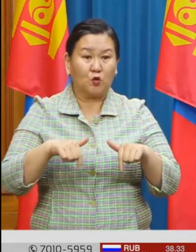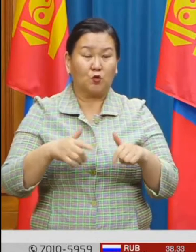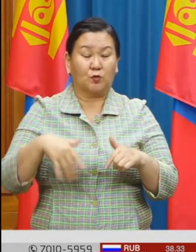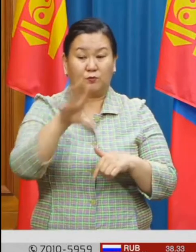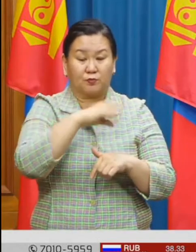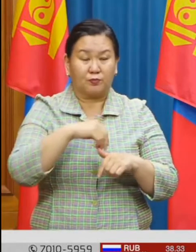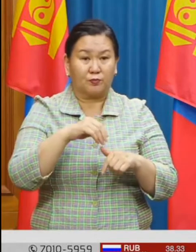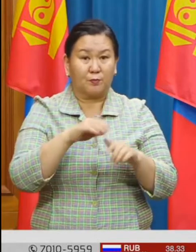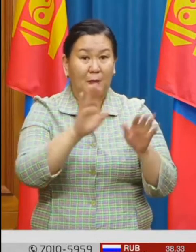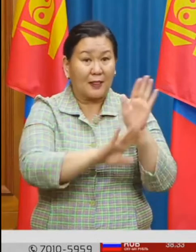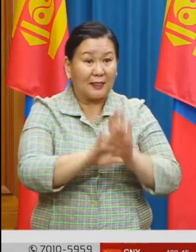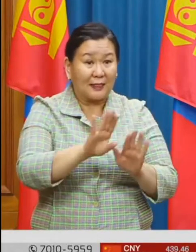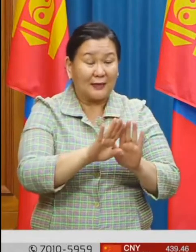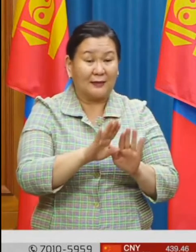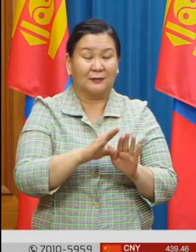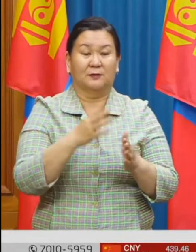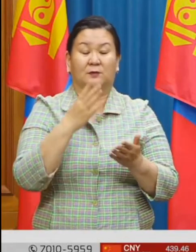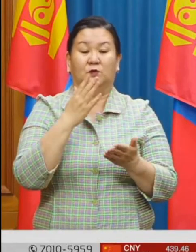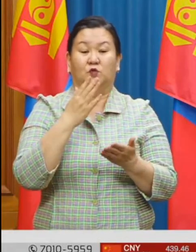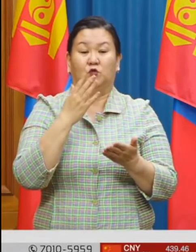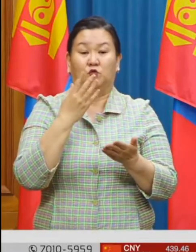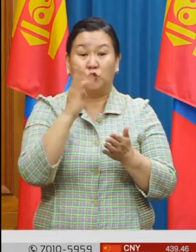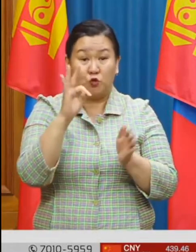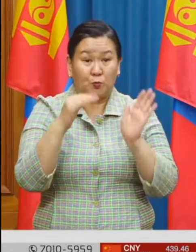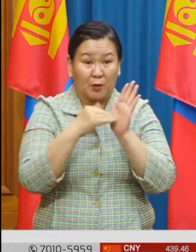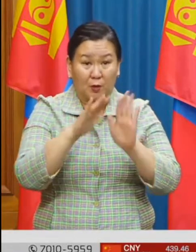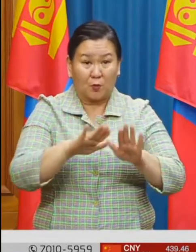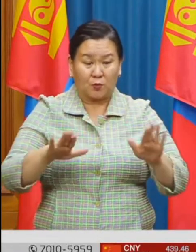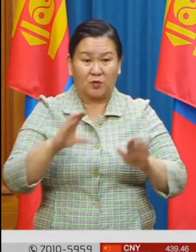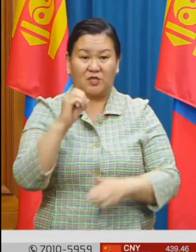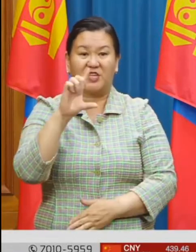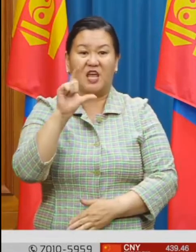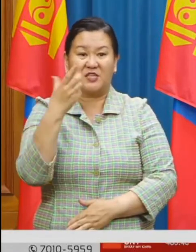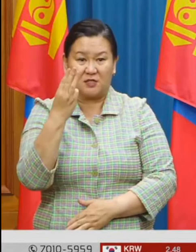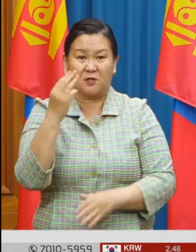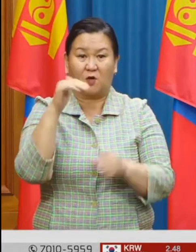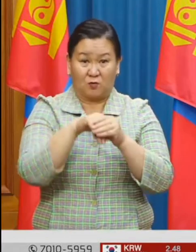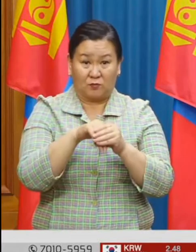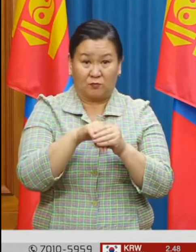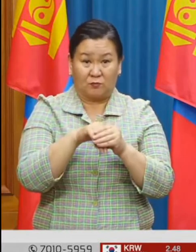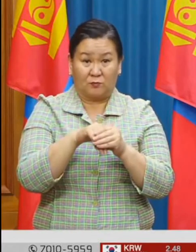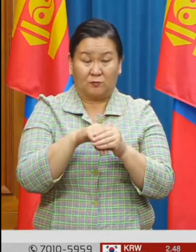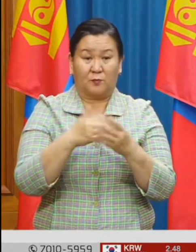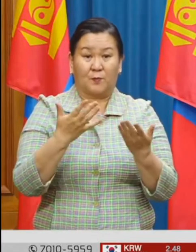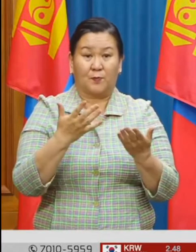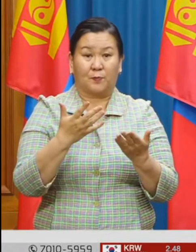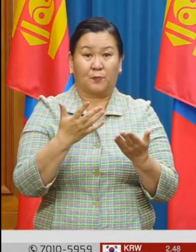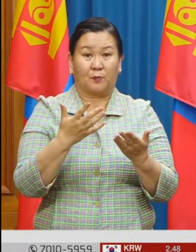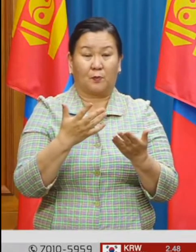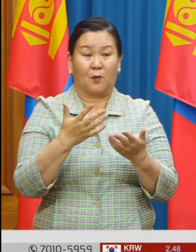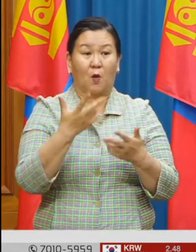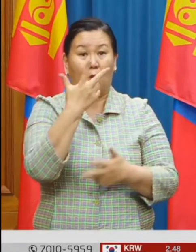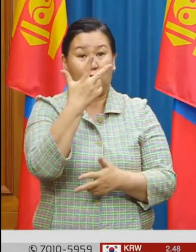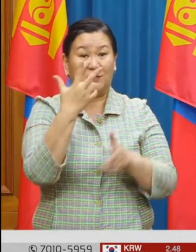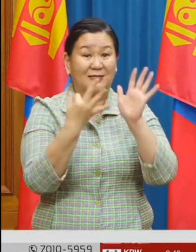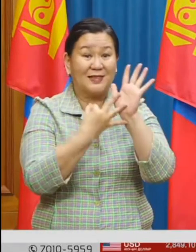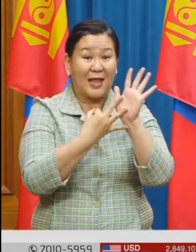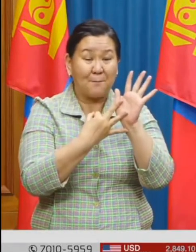байдлаар нийт 40 мянган хүүхдийн эсэлтийн ерөнхий шалгалтанд орох 40 мянган хүүхдийн бараг